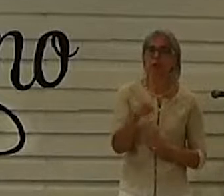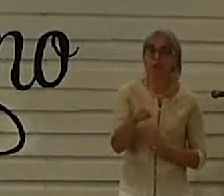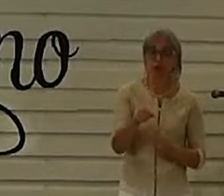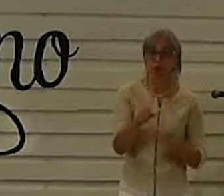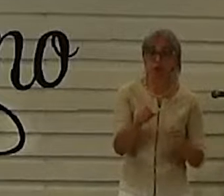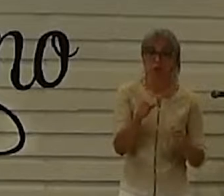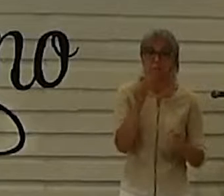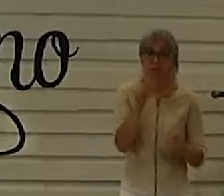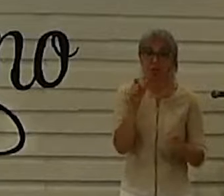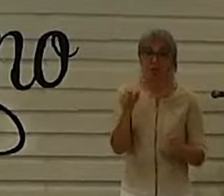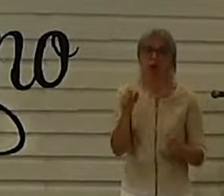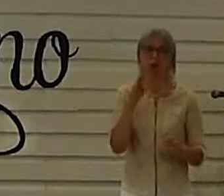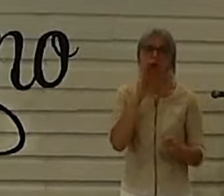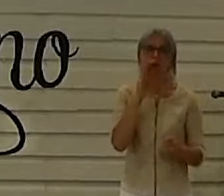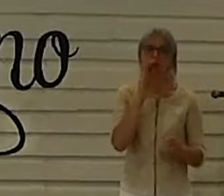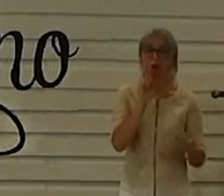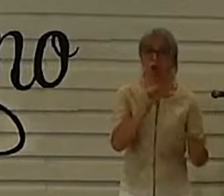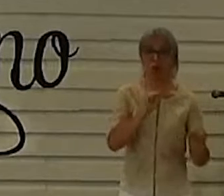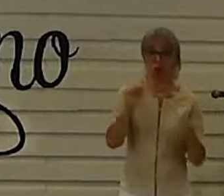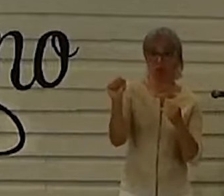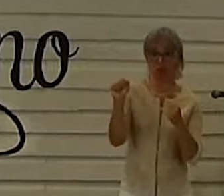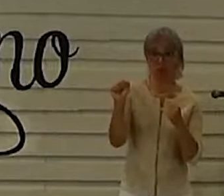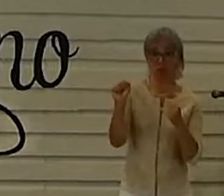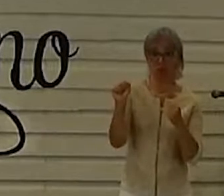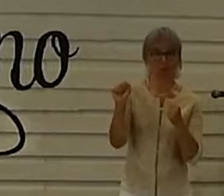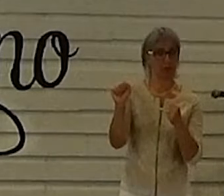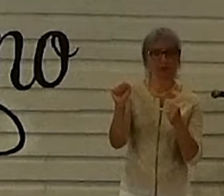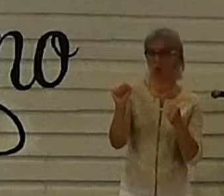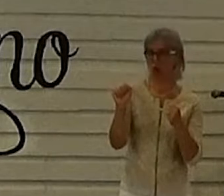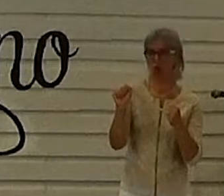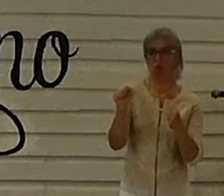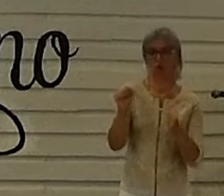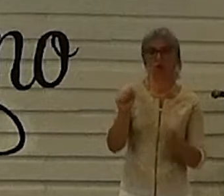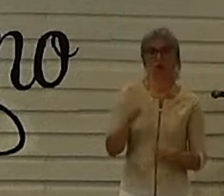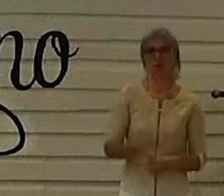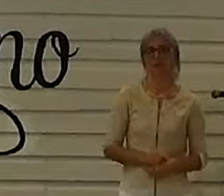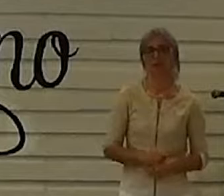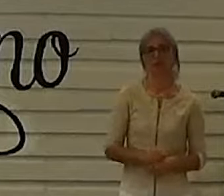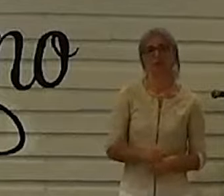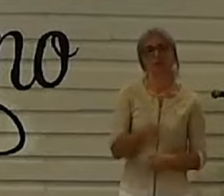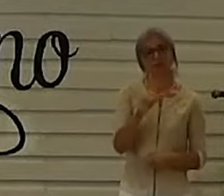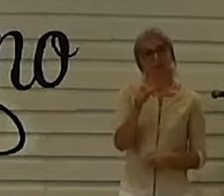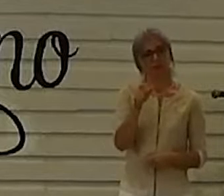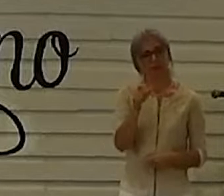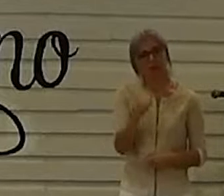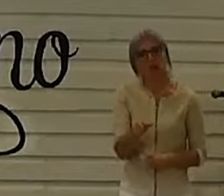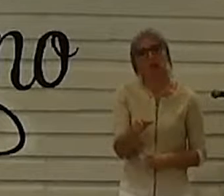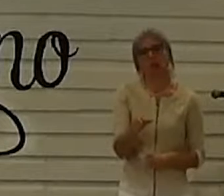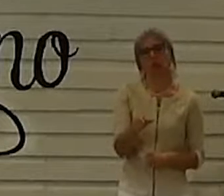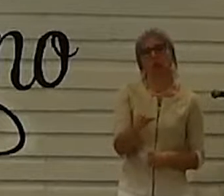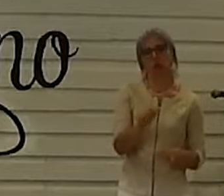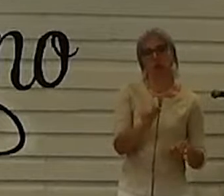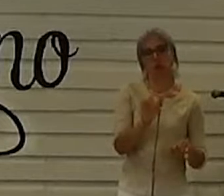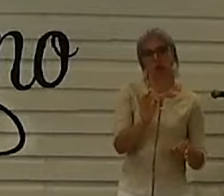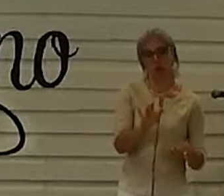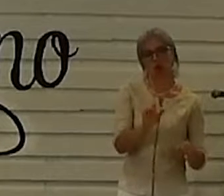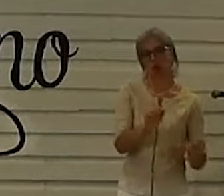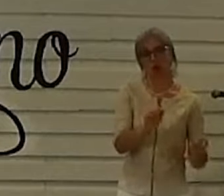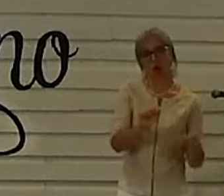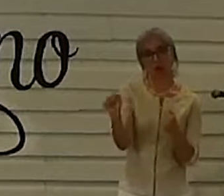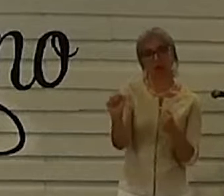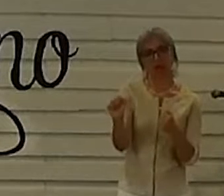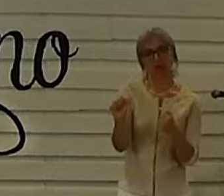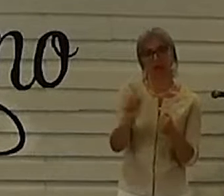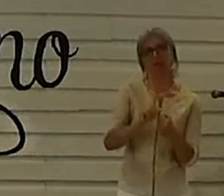Io vengo guarito dalla mano di Dio che è in mezzo a noi. È Lui che opera, è Lui che sana,